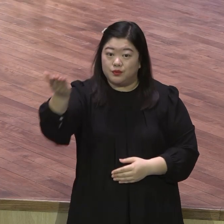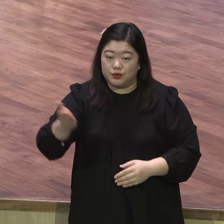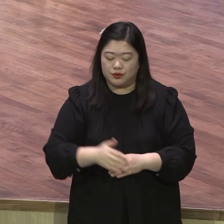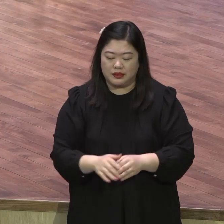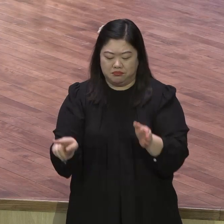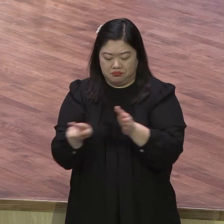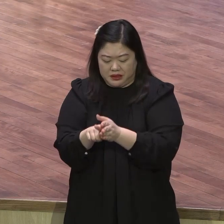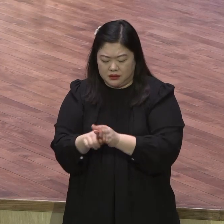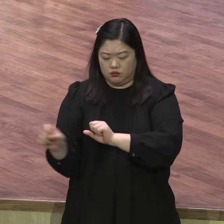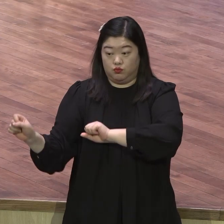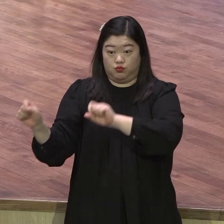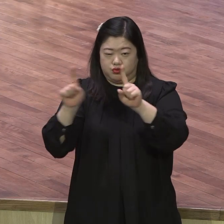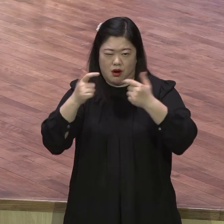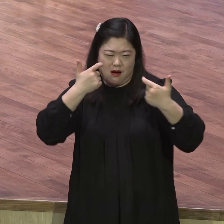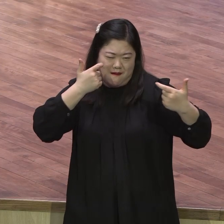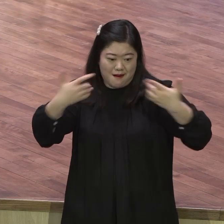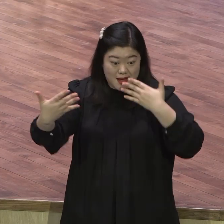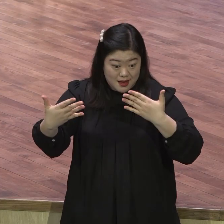부활선물 있지 않냐